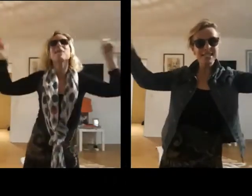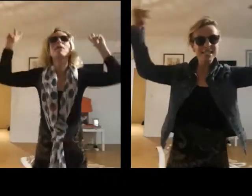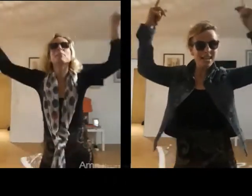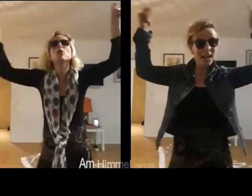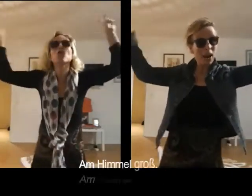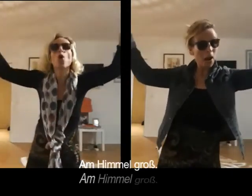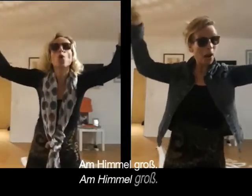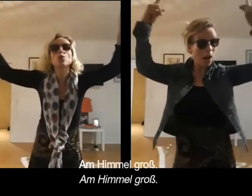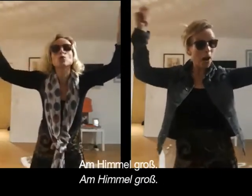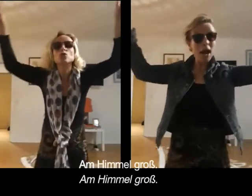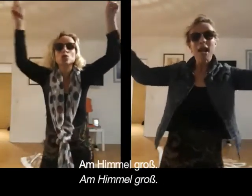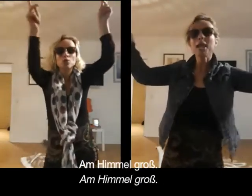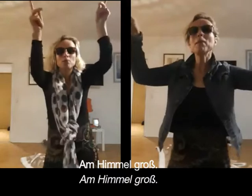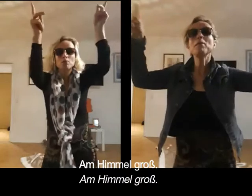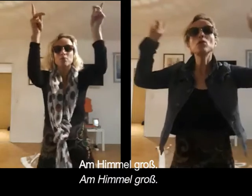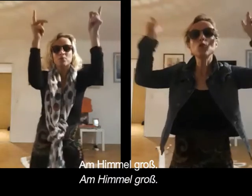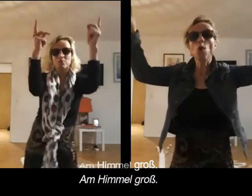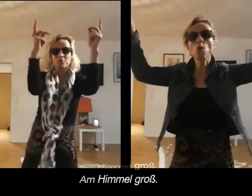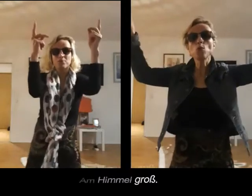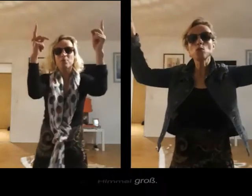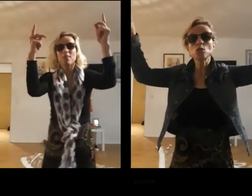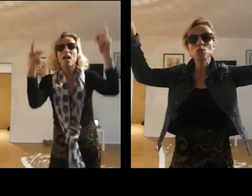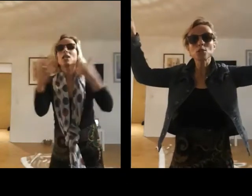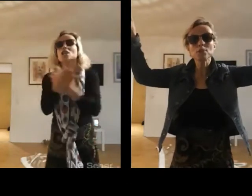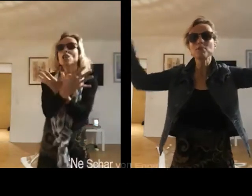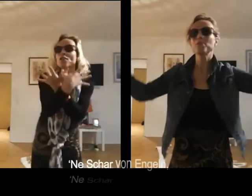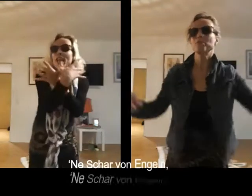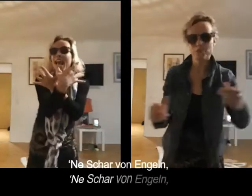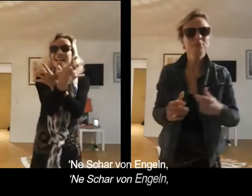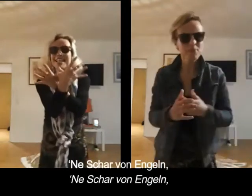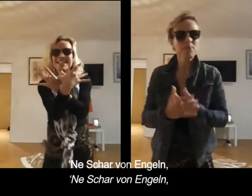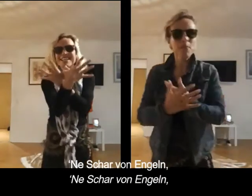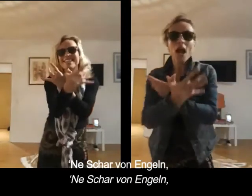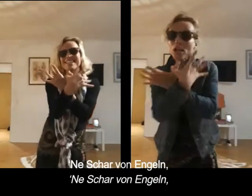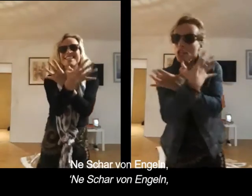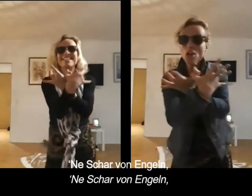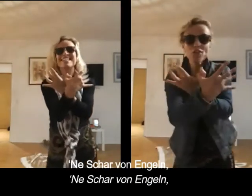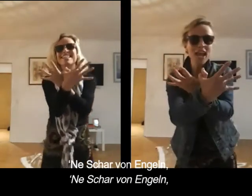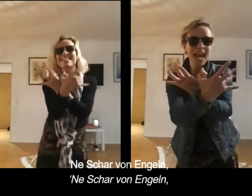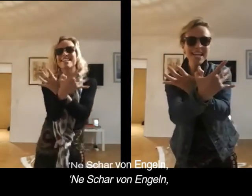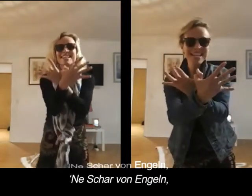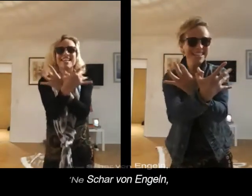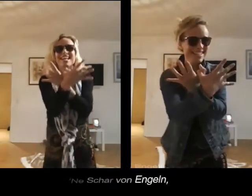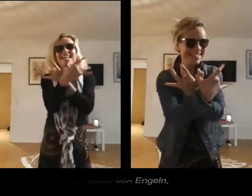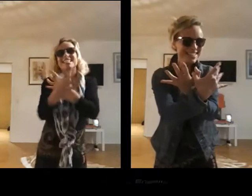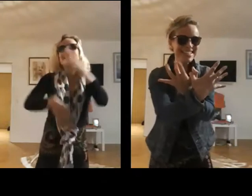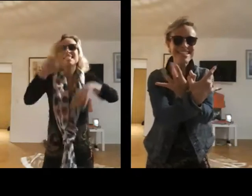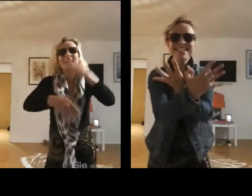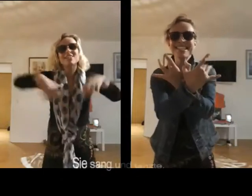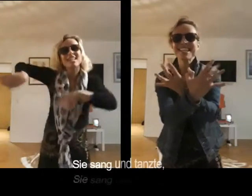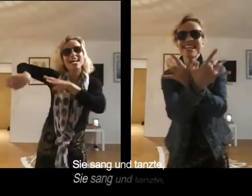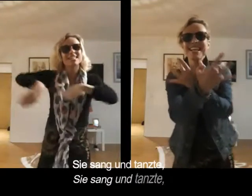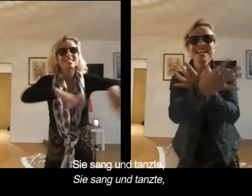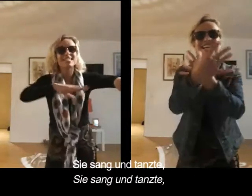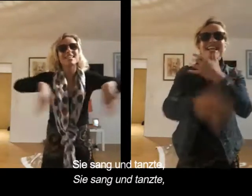Im Himmel groß Bischof von Engel Sie